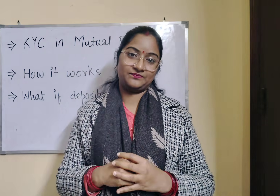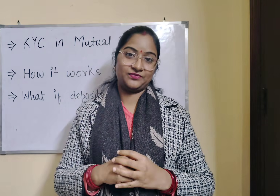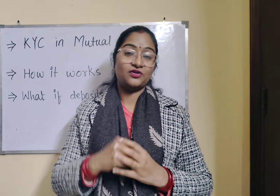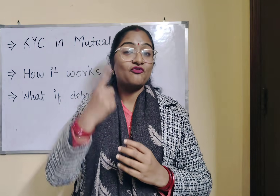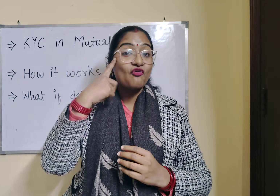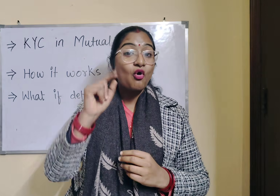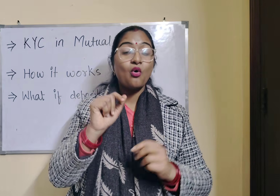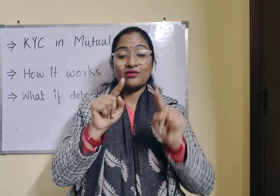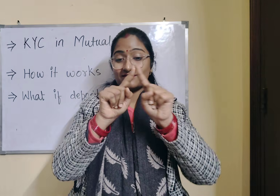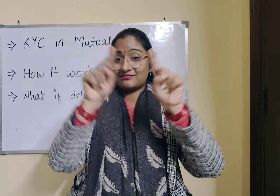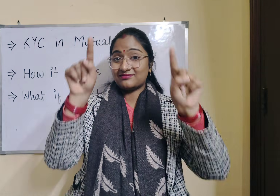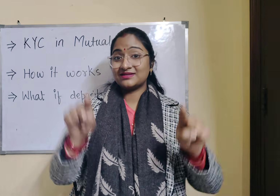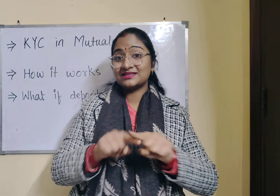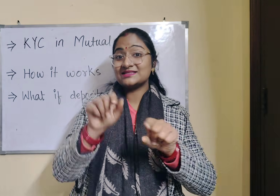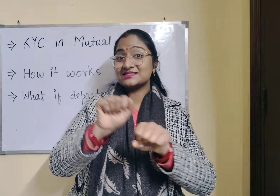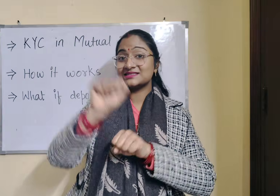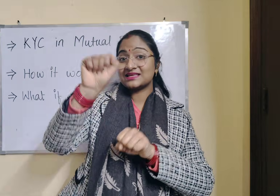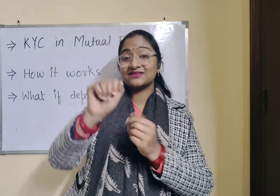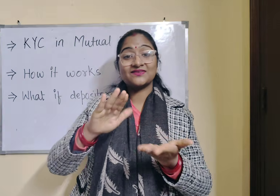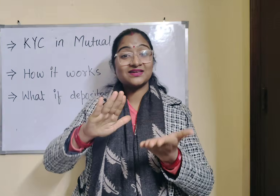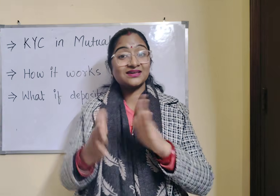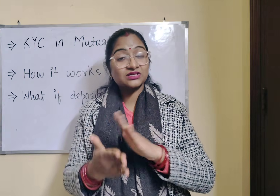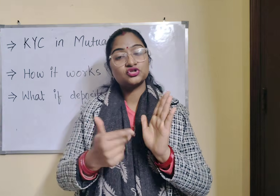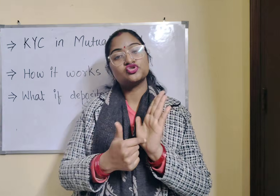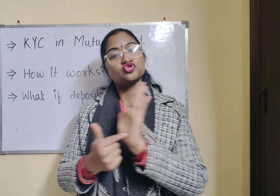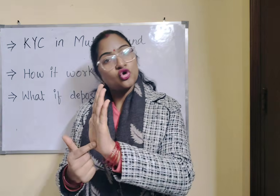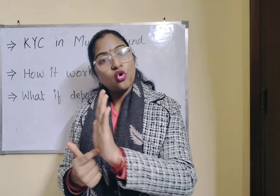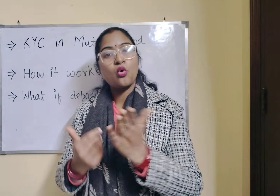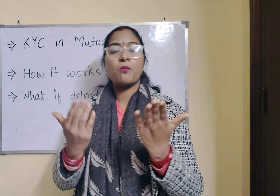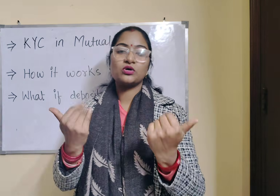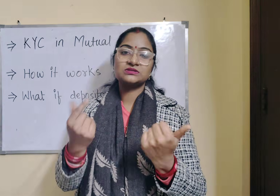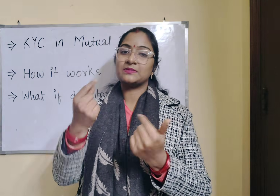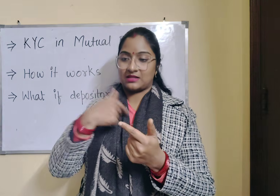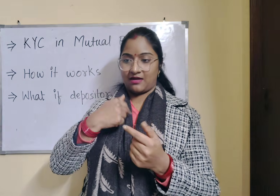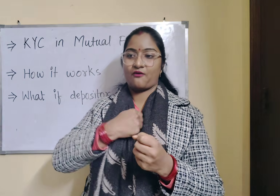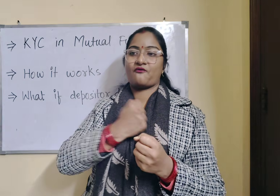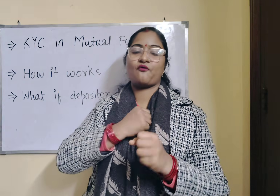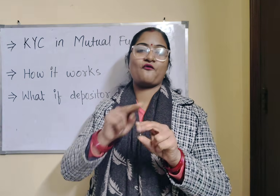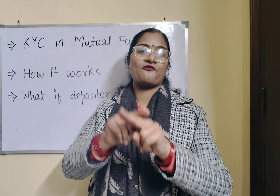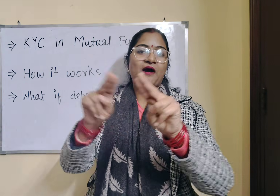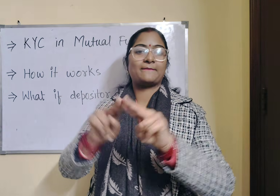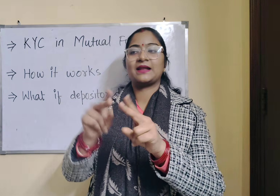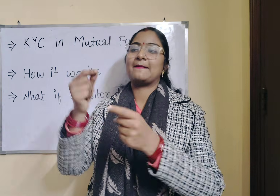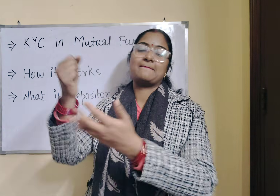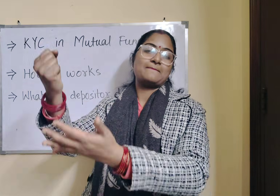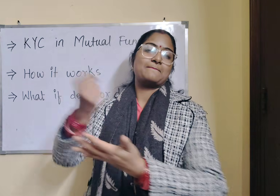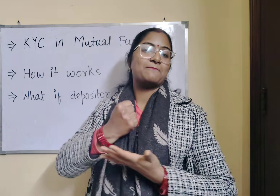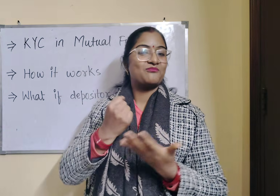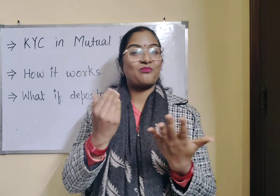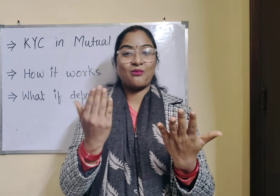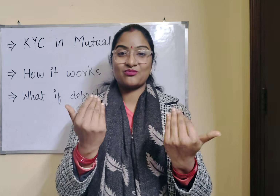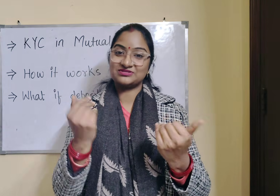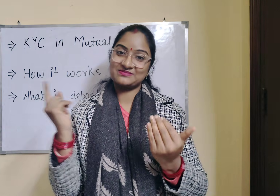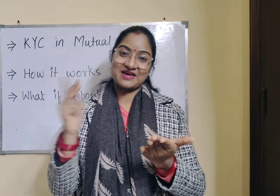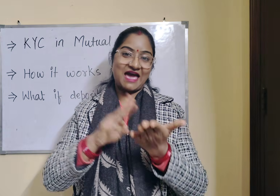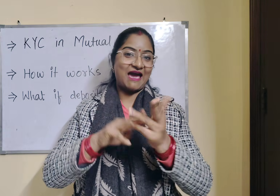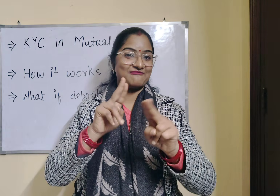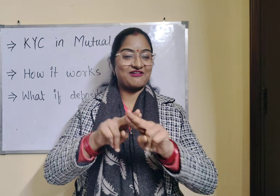फंड पे जा करके उस चीज़ को मे बी ऐसा हो सकता है कि डेथ सर्टिफिकेट दिखा करके या जो भी चीज़ है उस प्रोसीजर के द्वारा अपने